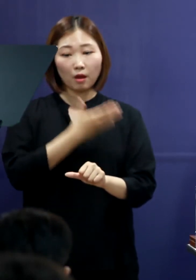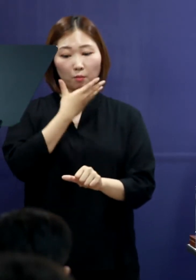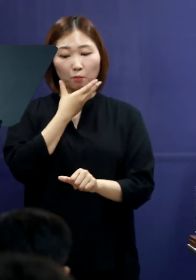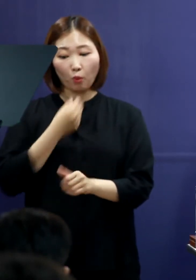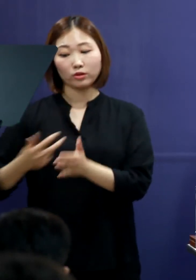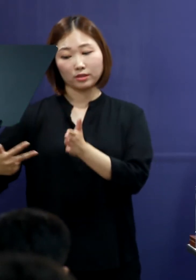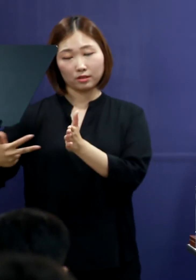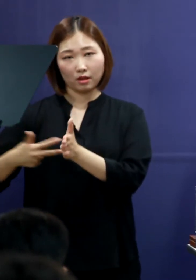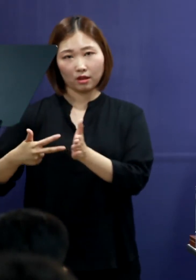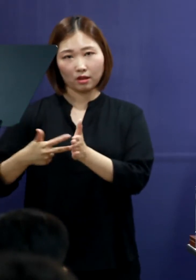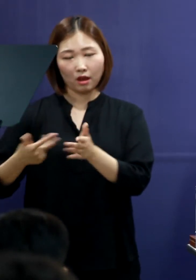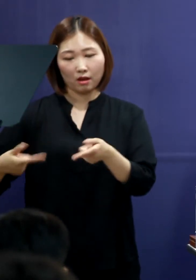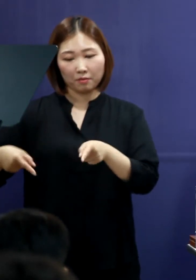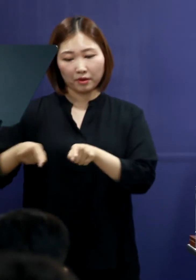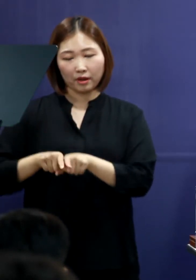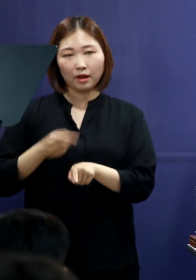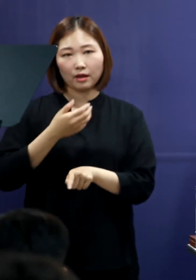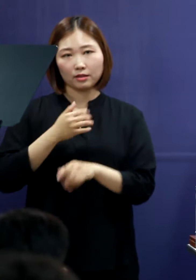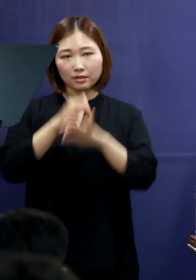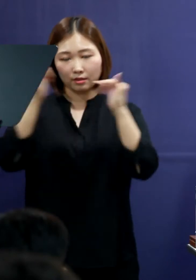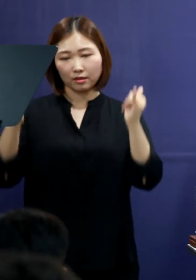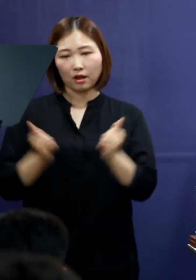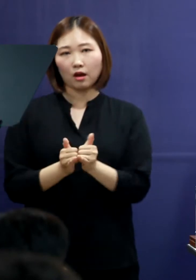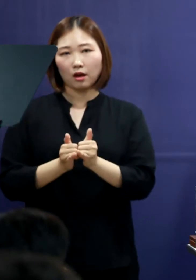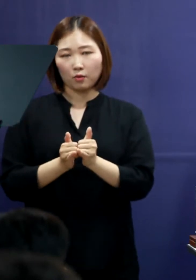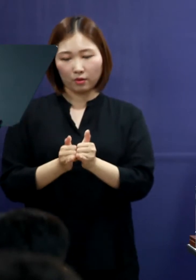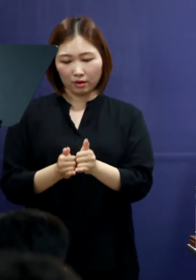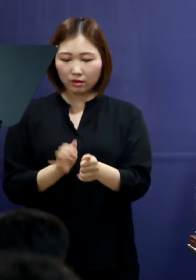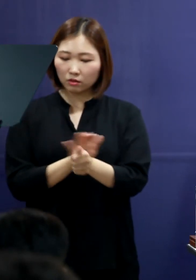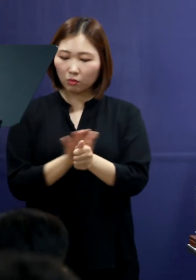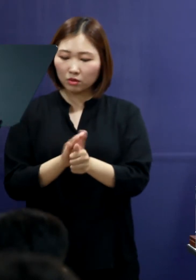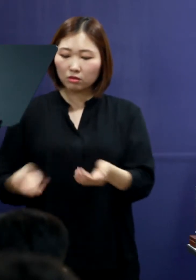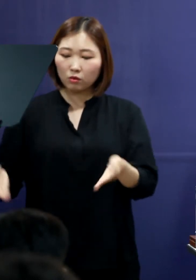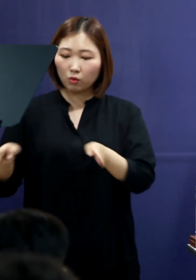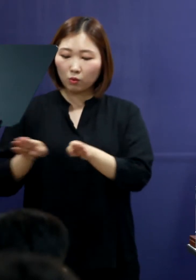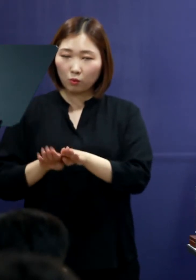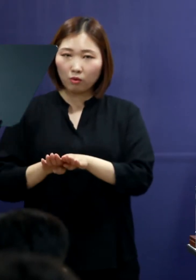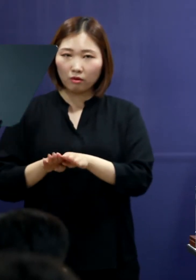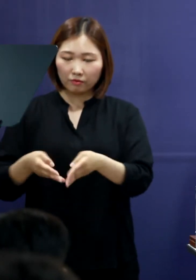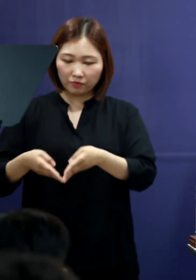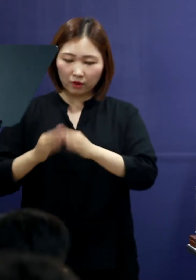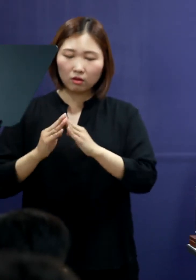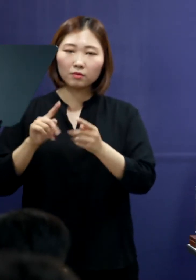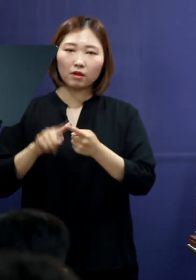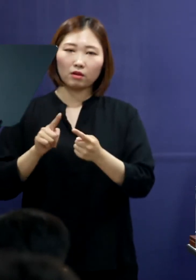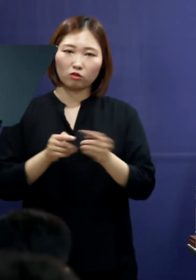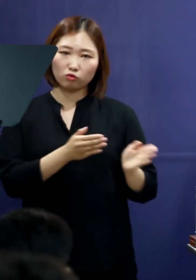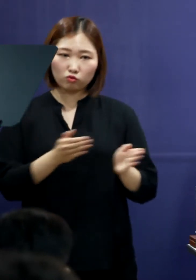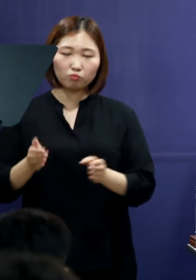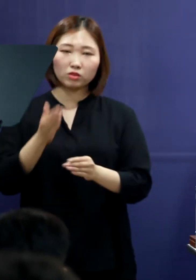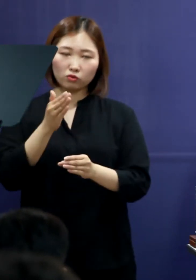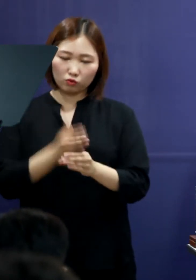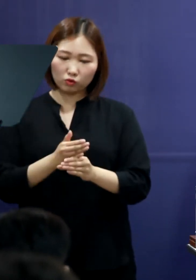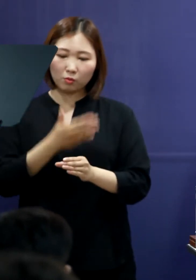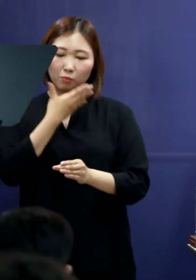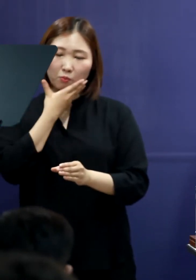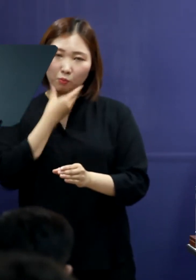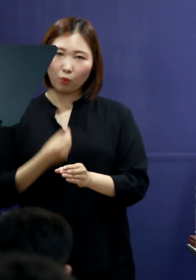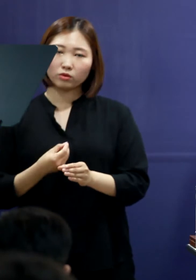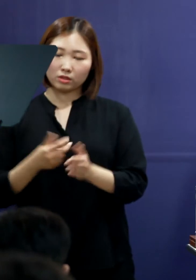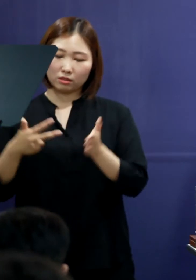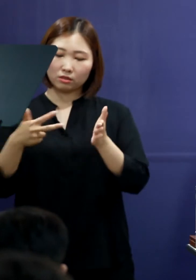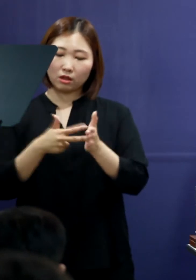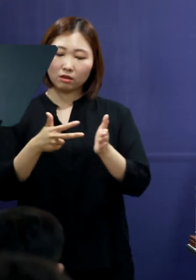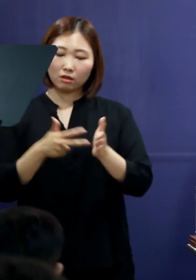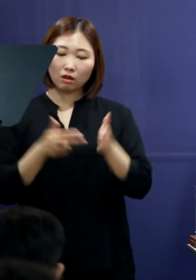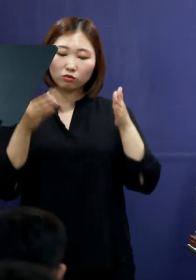복지재단과 함께 사회서비스원 설립을 위한 준비를 해왔습니다. 복지재단이 중심이 돼서 우리